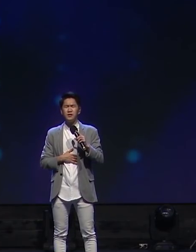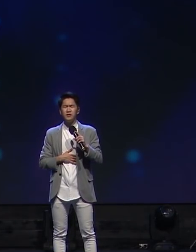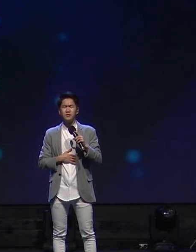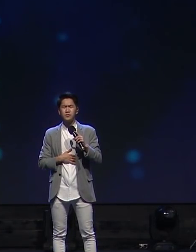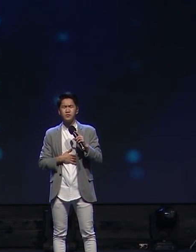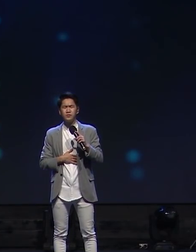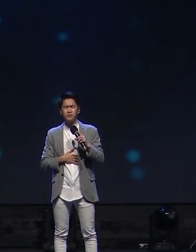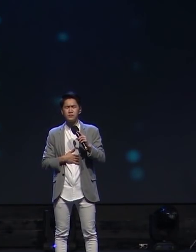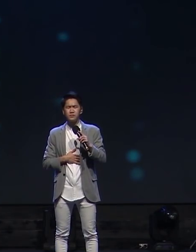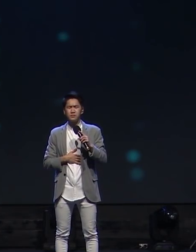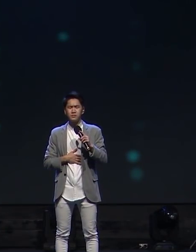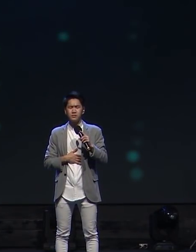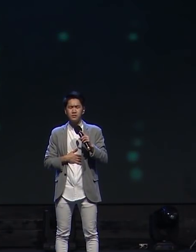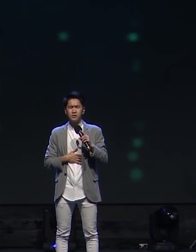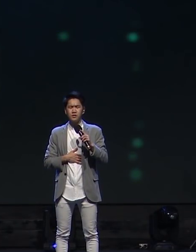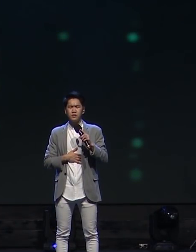kasih aku,